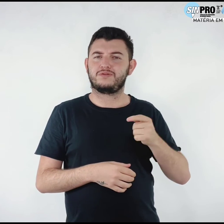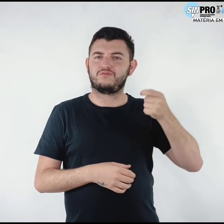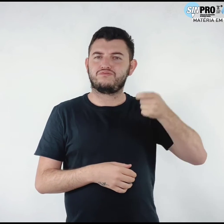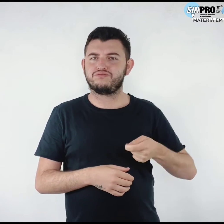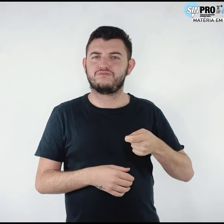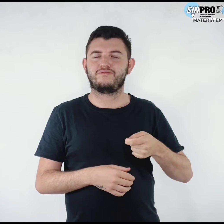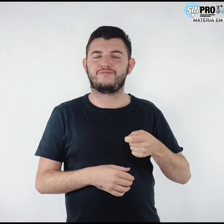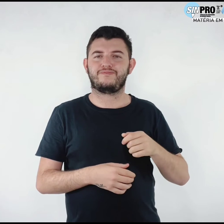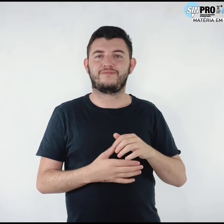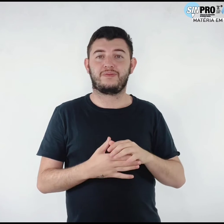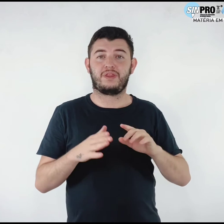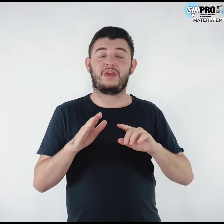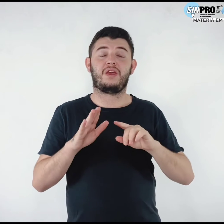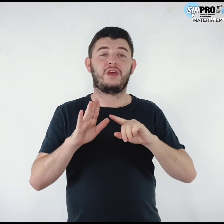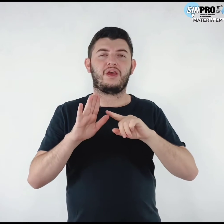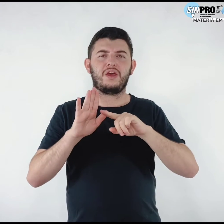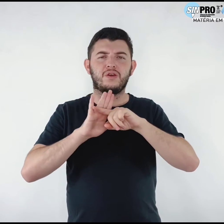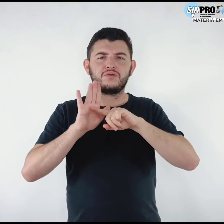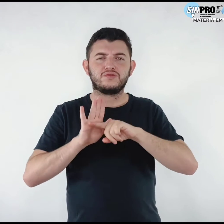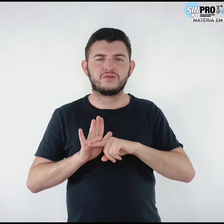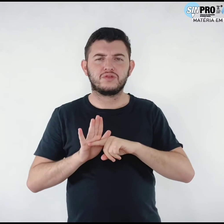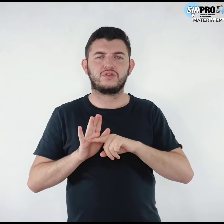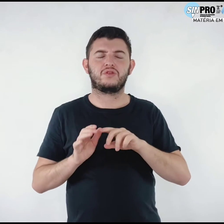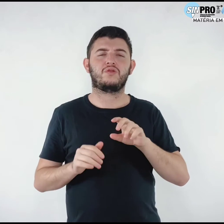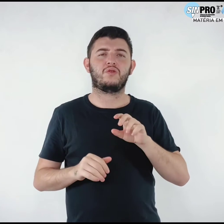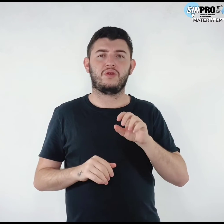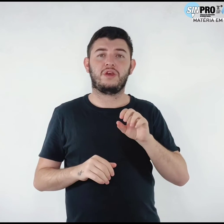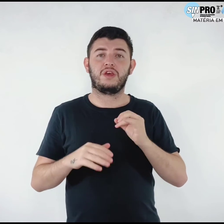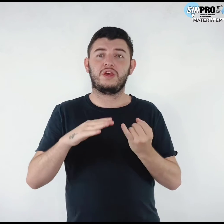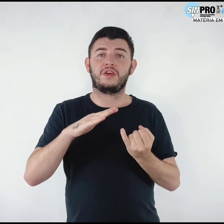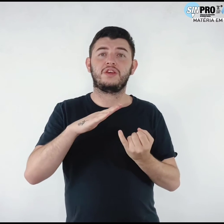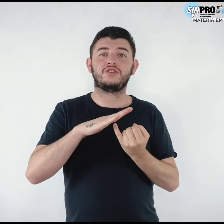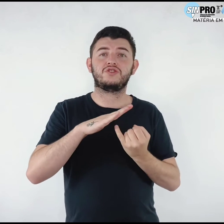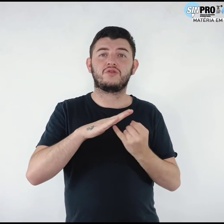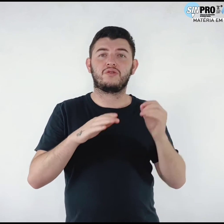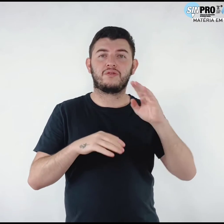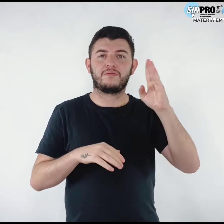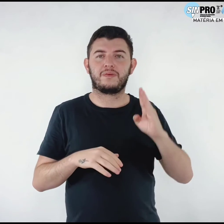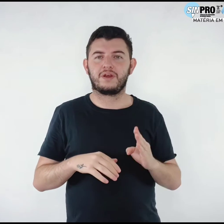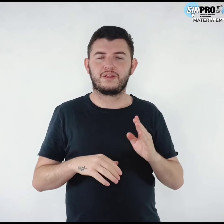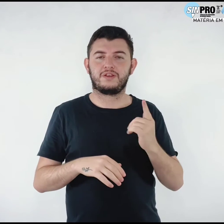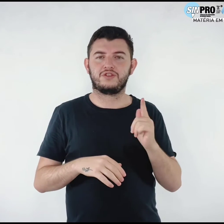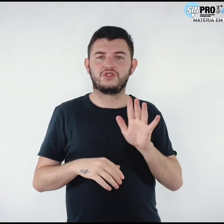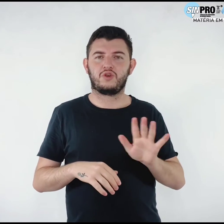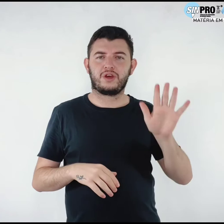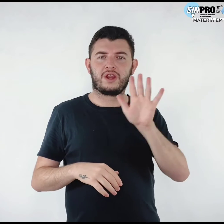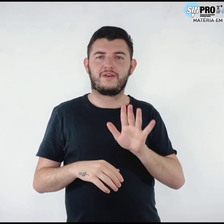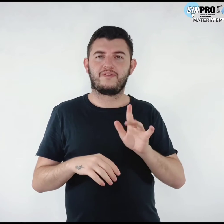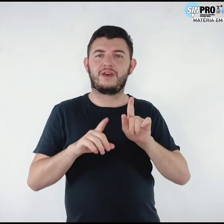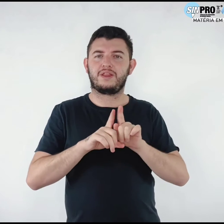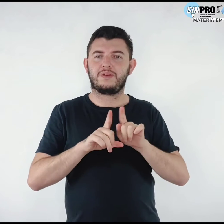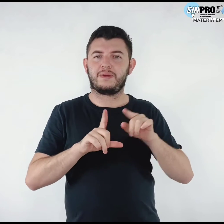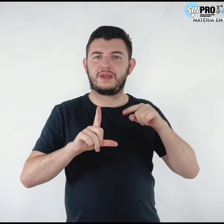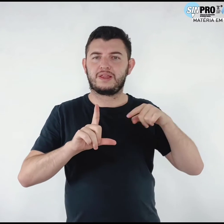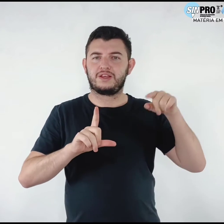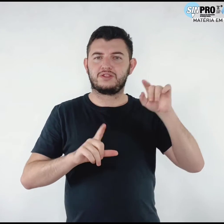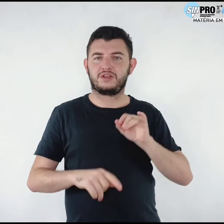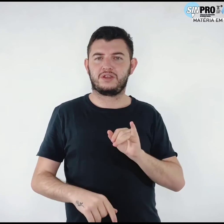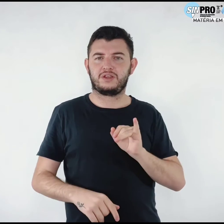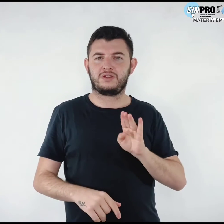do Instituto Brasileiro de Geografia e Estatística, IBGE,